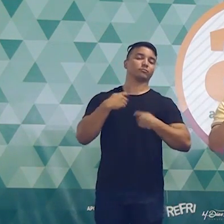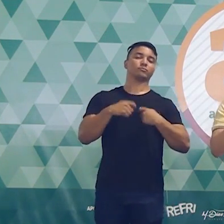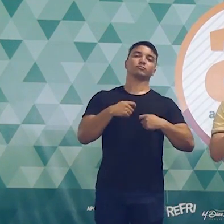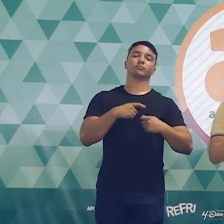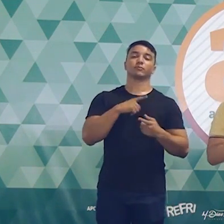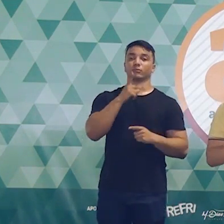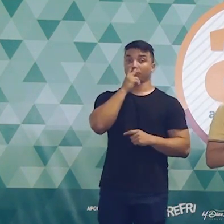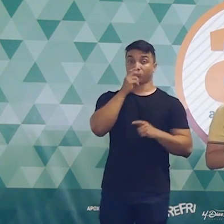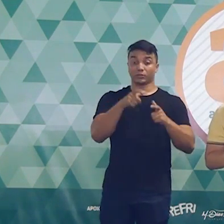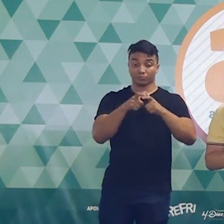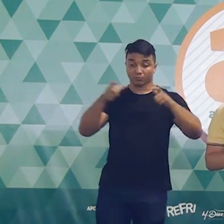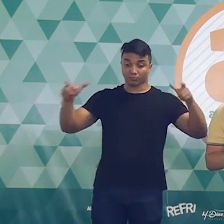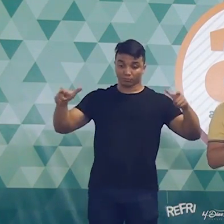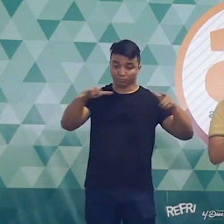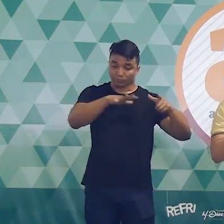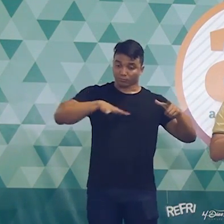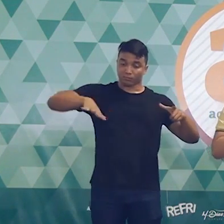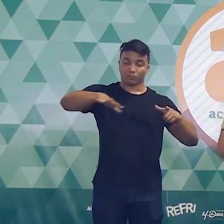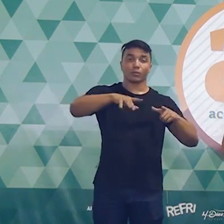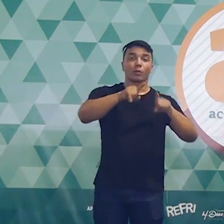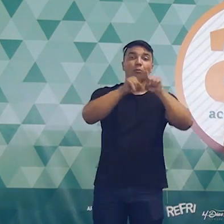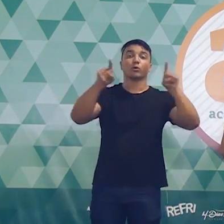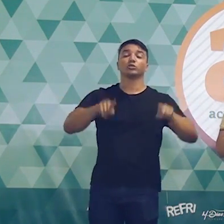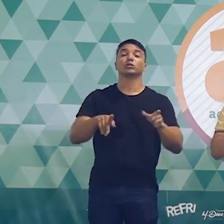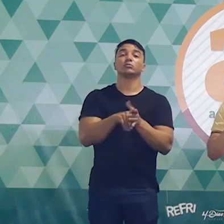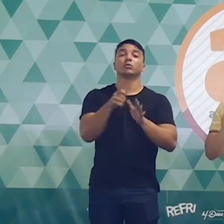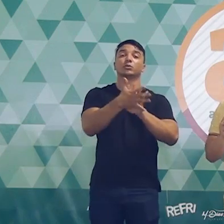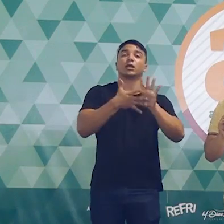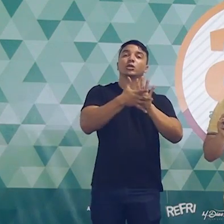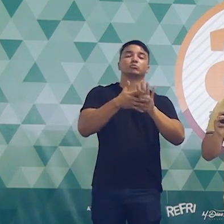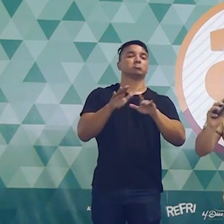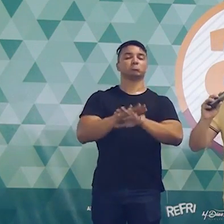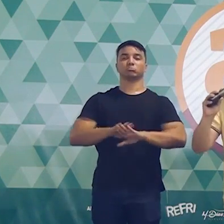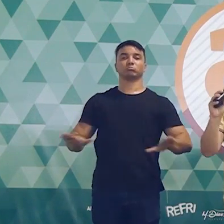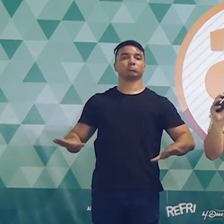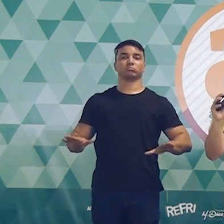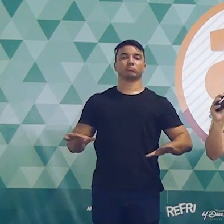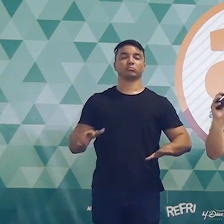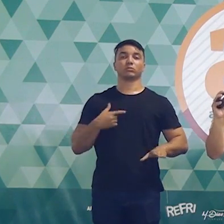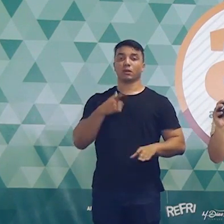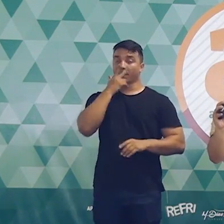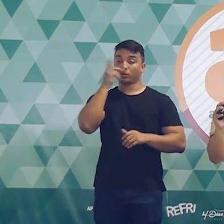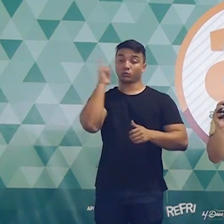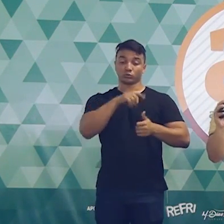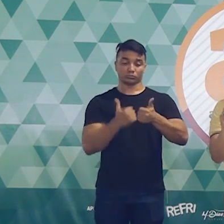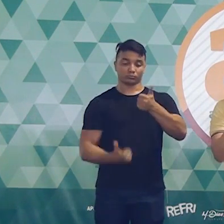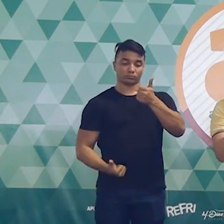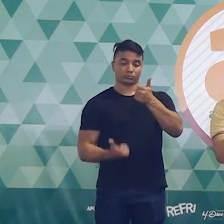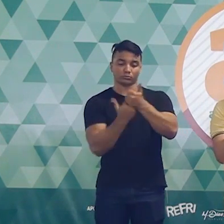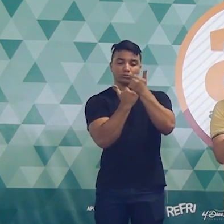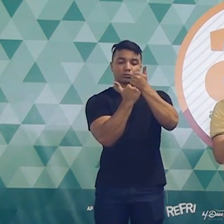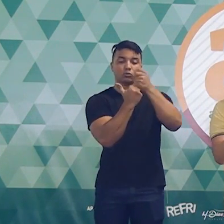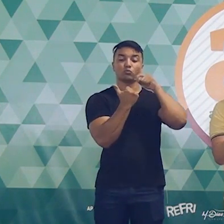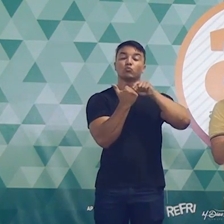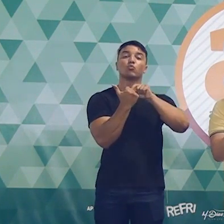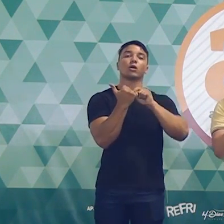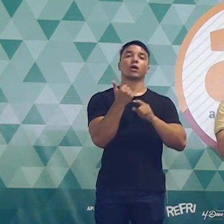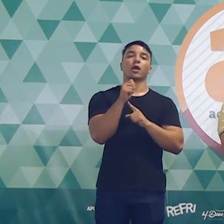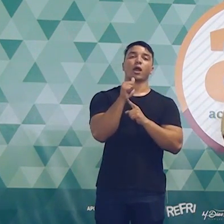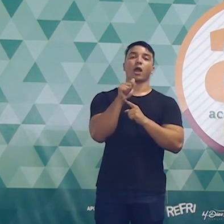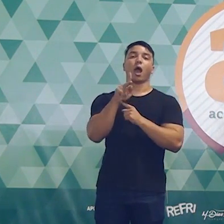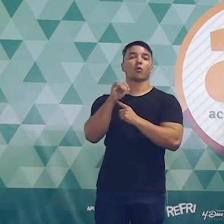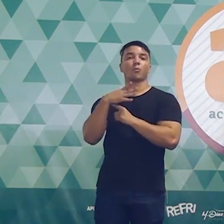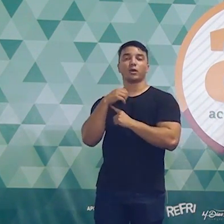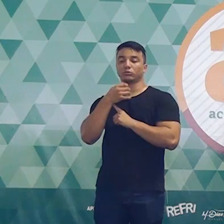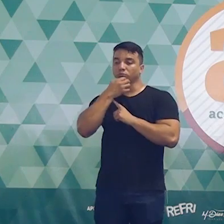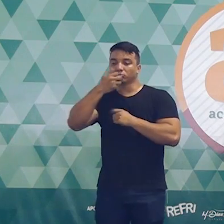grande macroprojeto de texto para a redação do Enem é este: você sustentar como argumentação